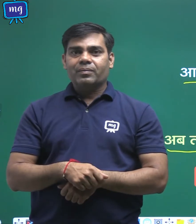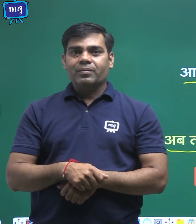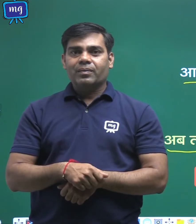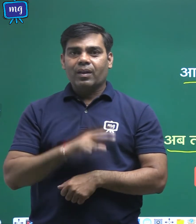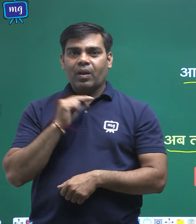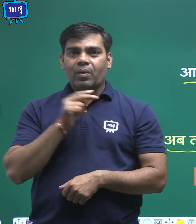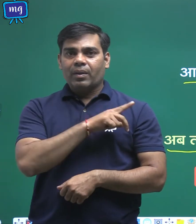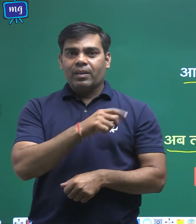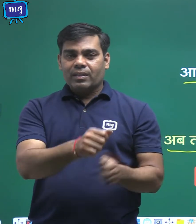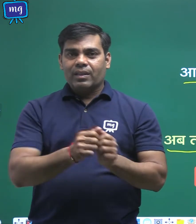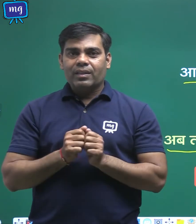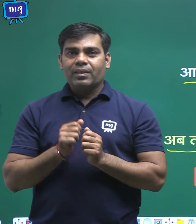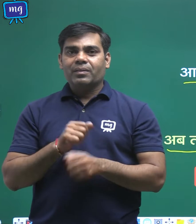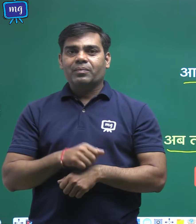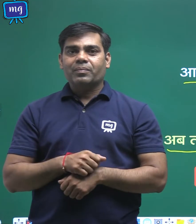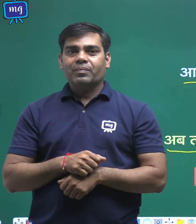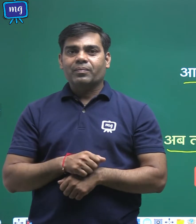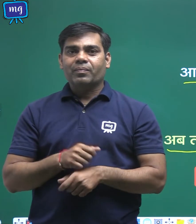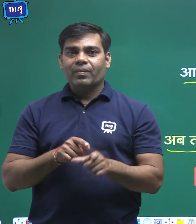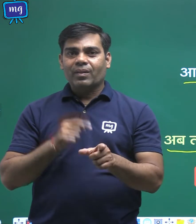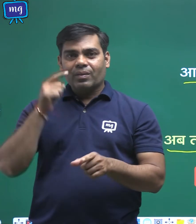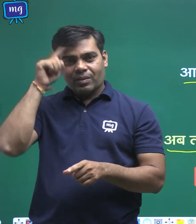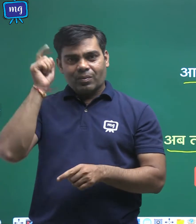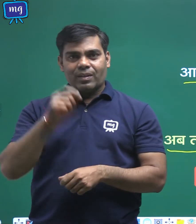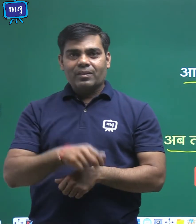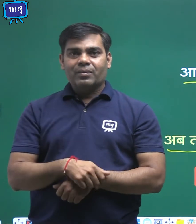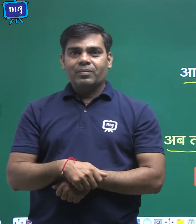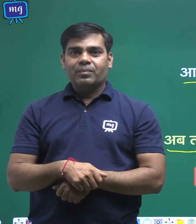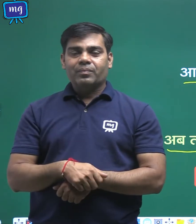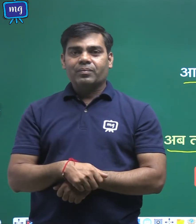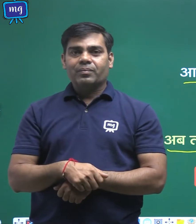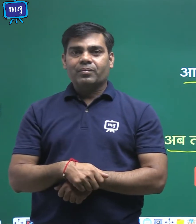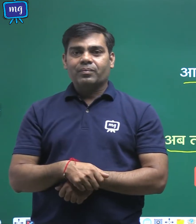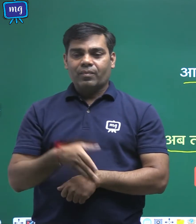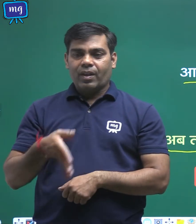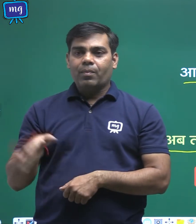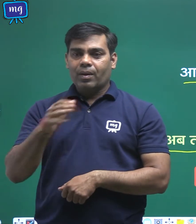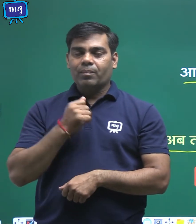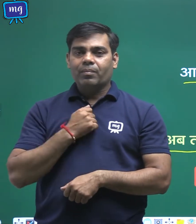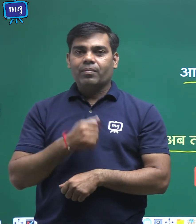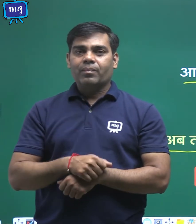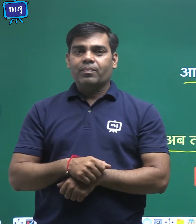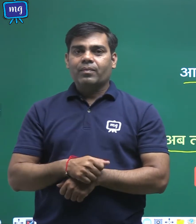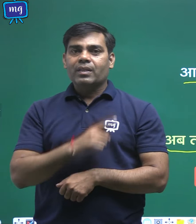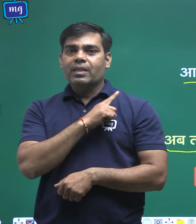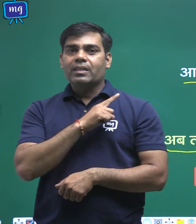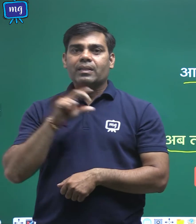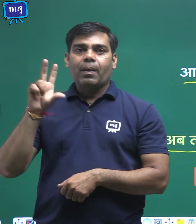और मेरे साथ हैं योगेश कुमार। अब हम इस पाठ